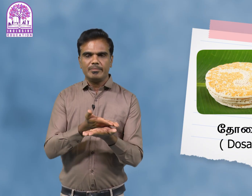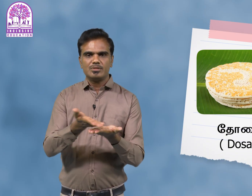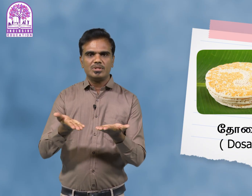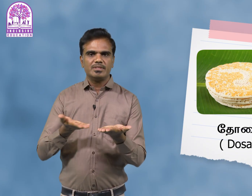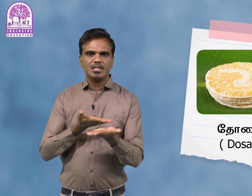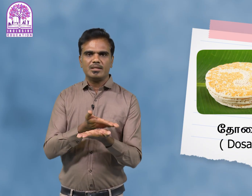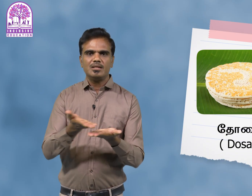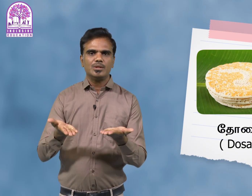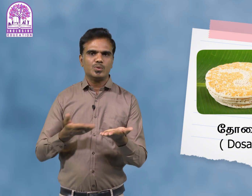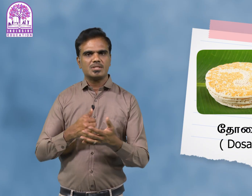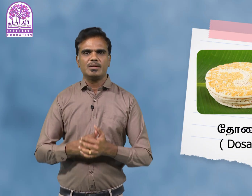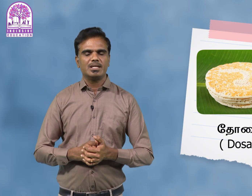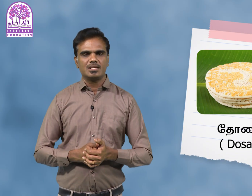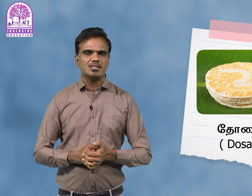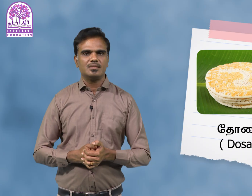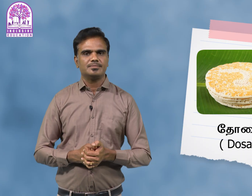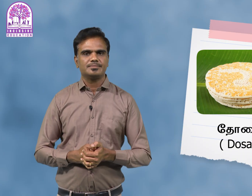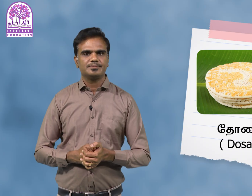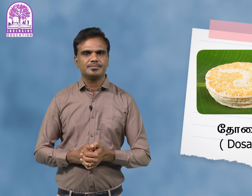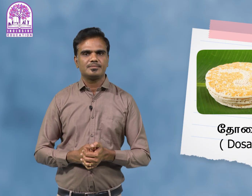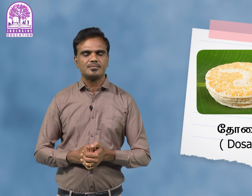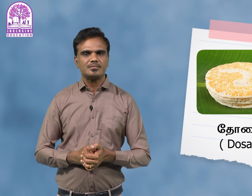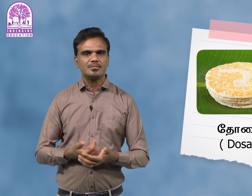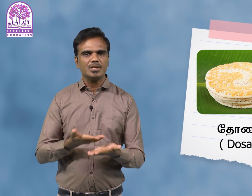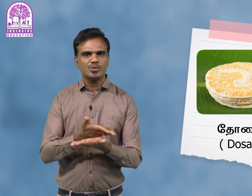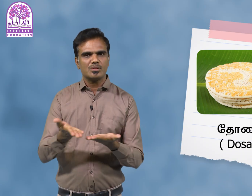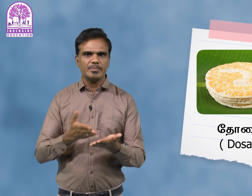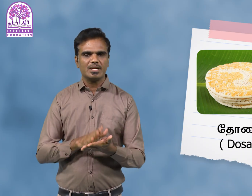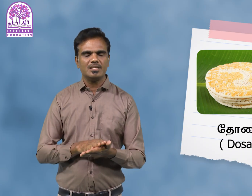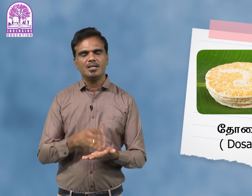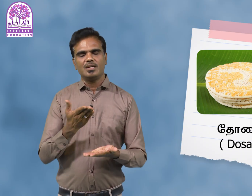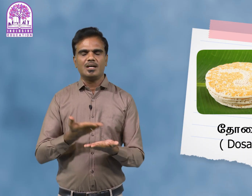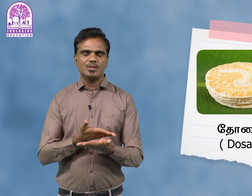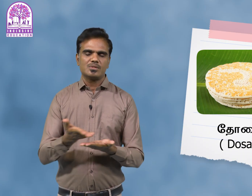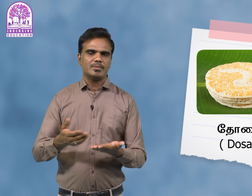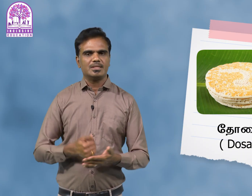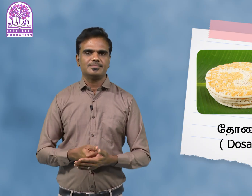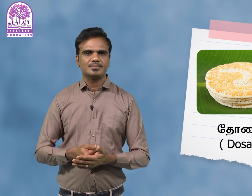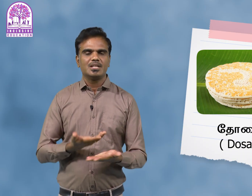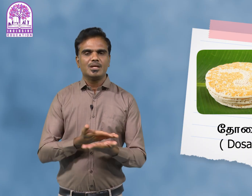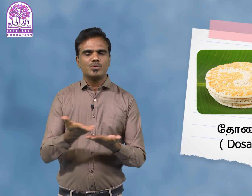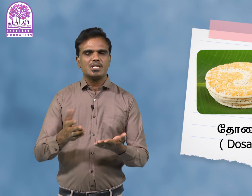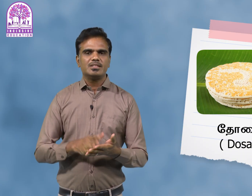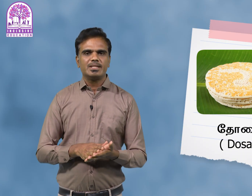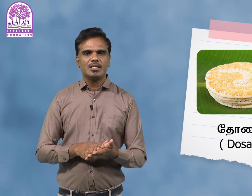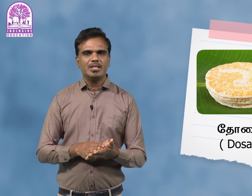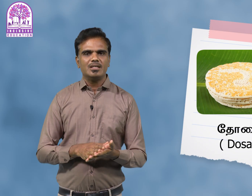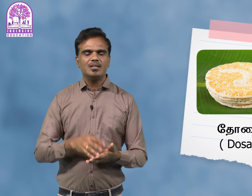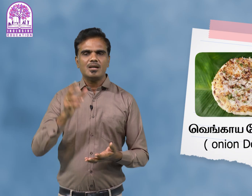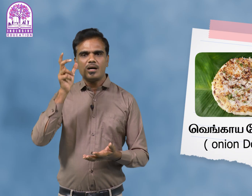சுற்றி வந்தீங்கன்னா தோசை அப்படிங்கிறதுக்கான சைன். ஸோ தோசை சாப்பிட்டீங்களா? தோசை சாப்பிட்டேன். தோசையில் வந்து பார்த்திங்க அப்படின்னா